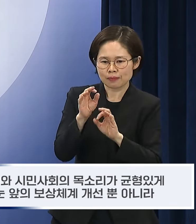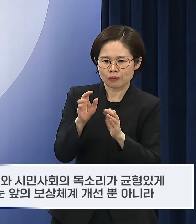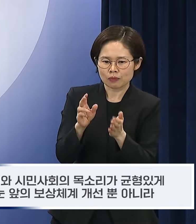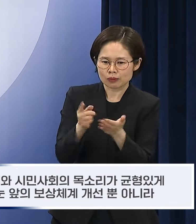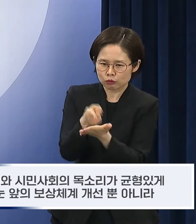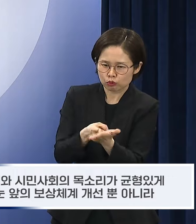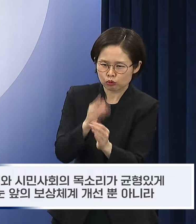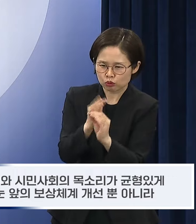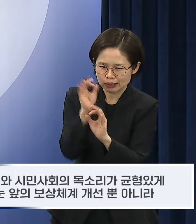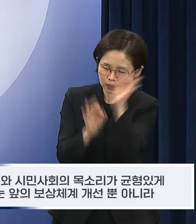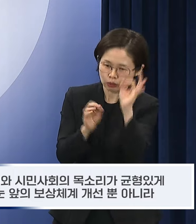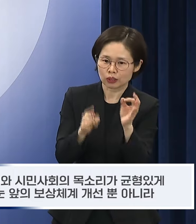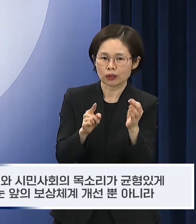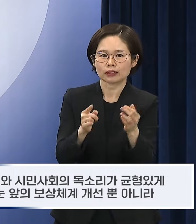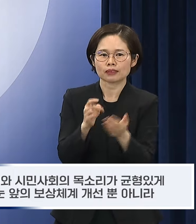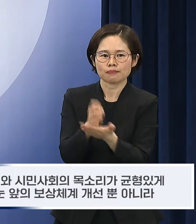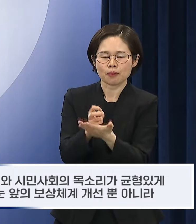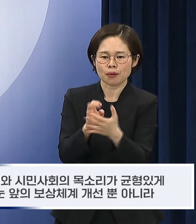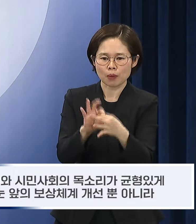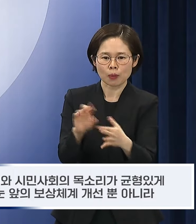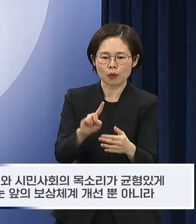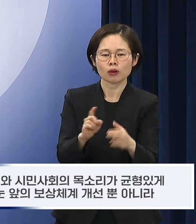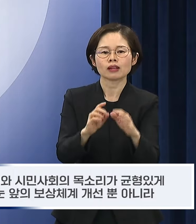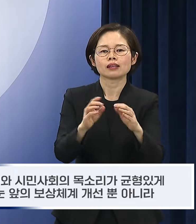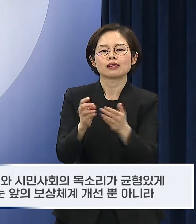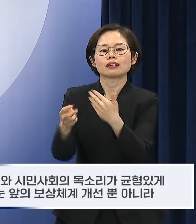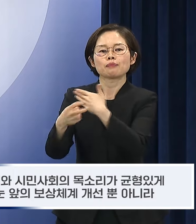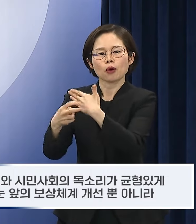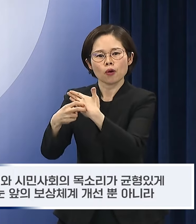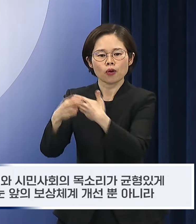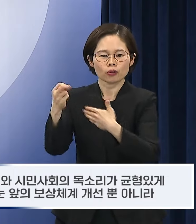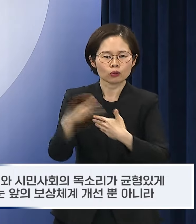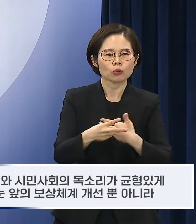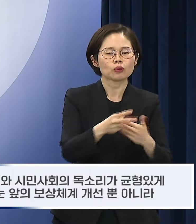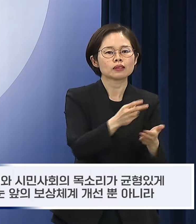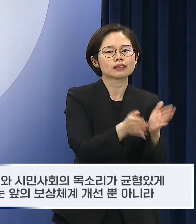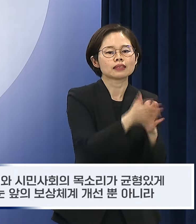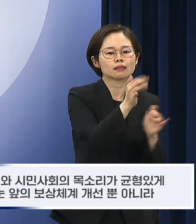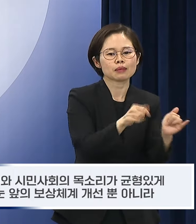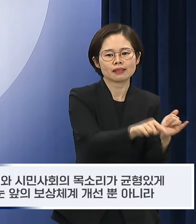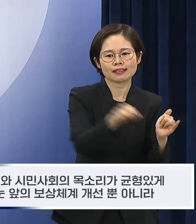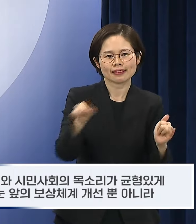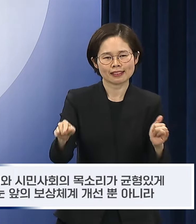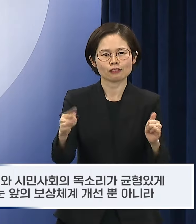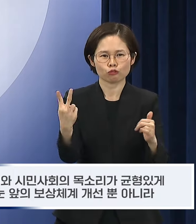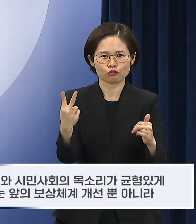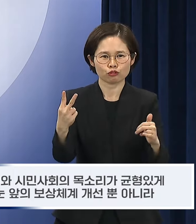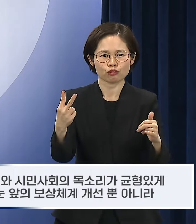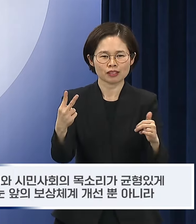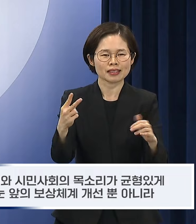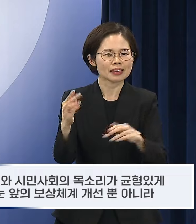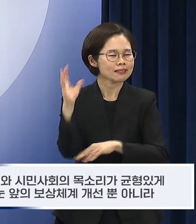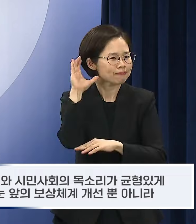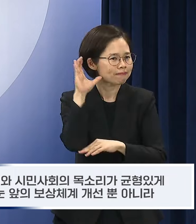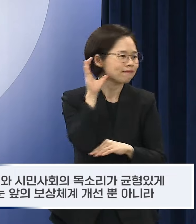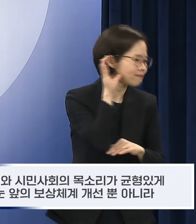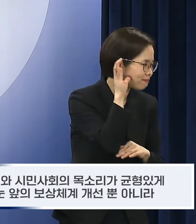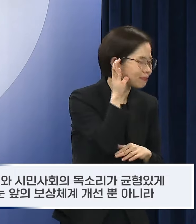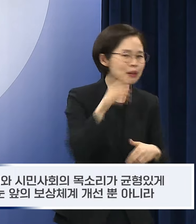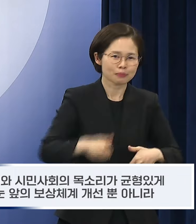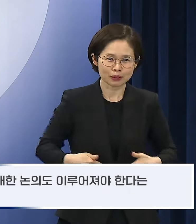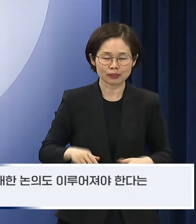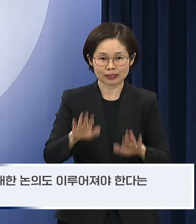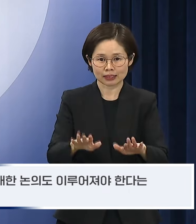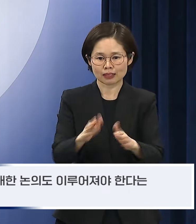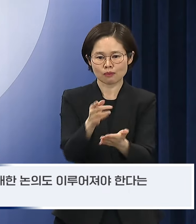시민단체가 목소리가 균형 있게 반영될 필요가 있다는 의견이 있었으며 당장 눈앞의 보상체계 개선뿐